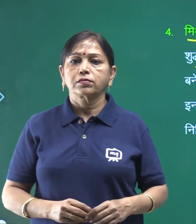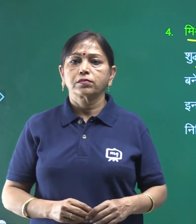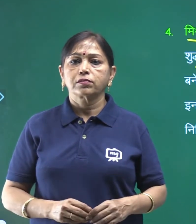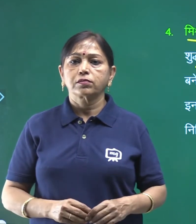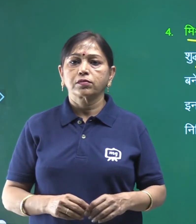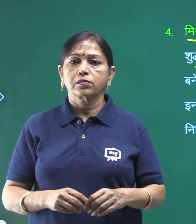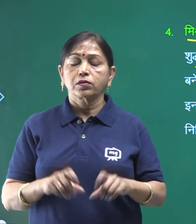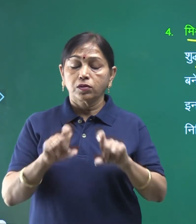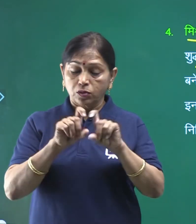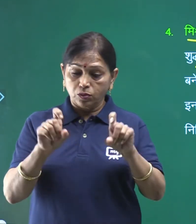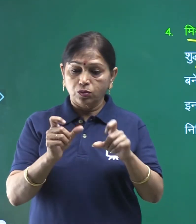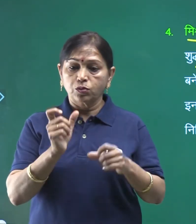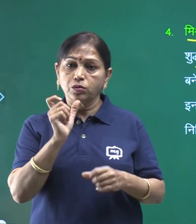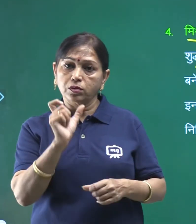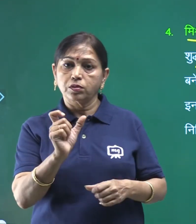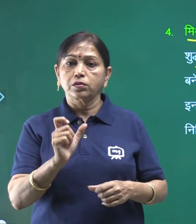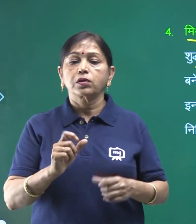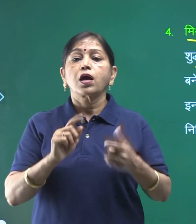शुद्ध तत्वों या